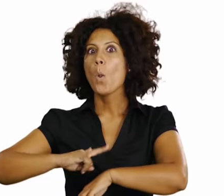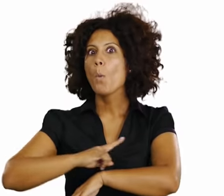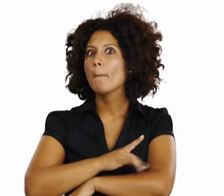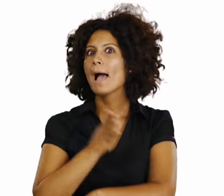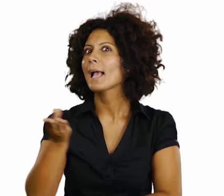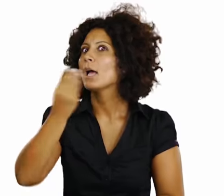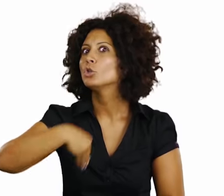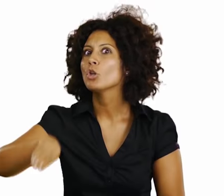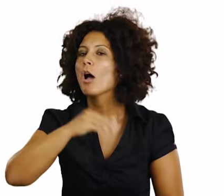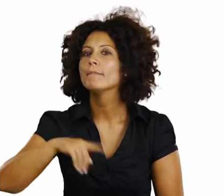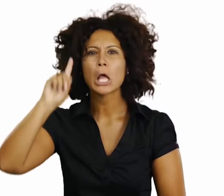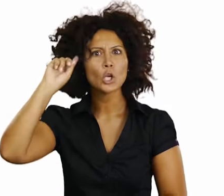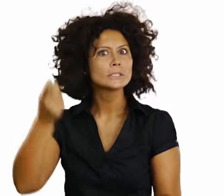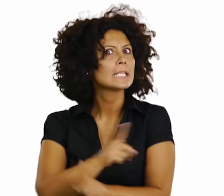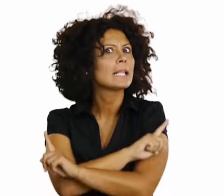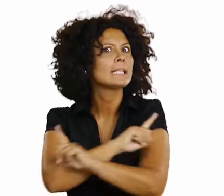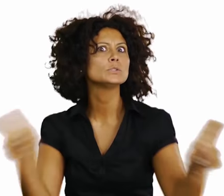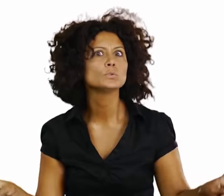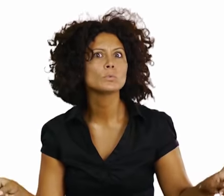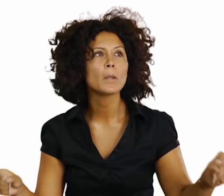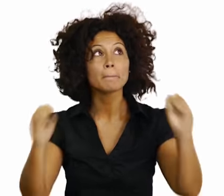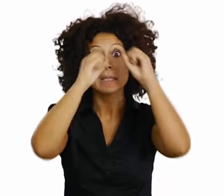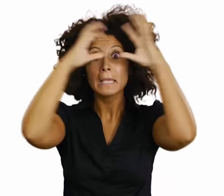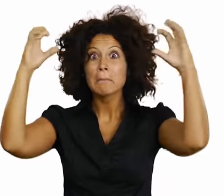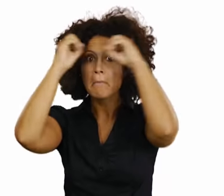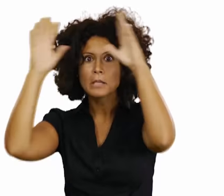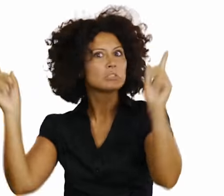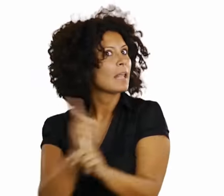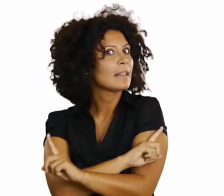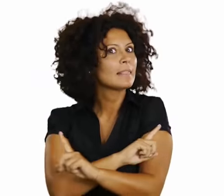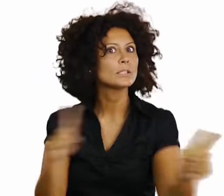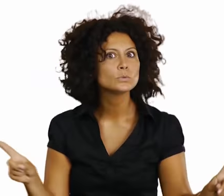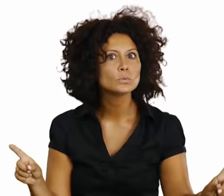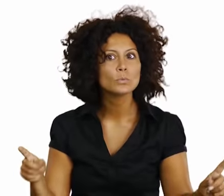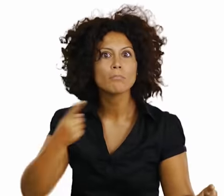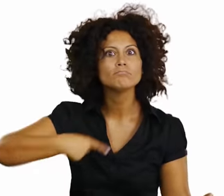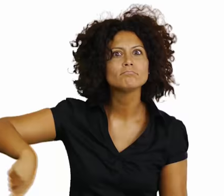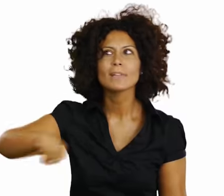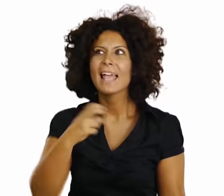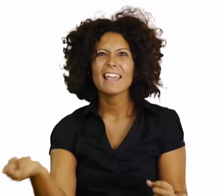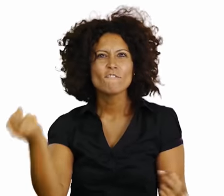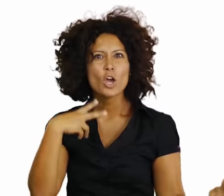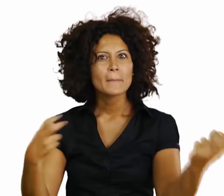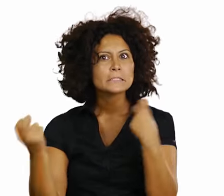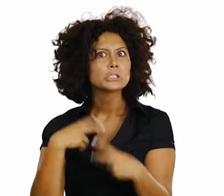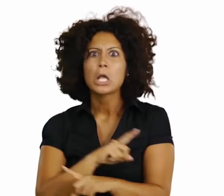Dove andasse lumaca nessuno lo sapeva, nessuno lo immaginava, nessuno ne